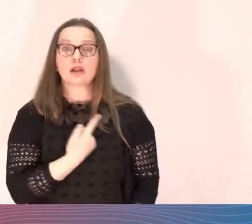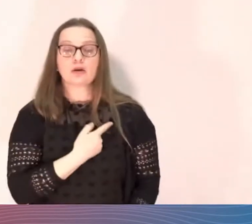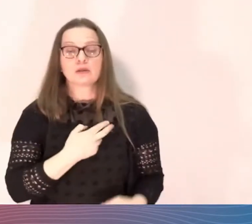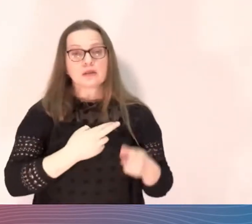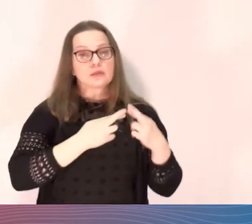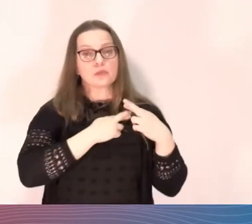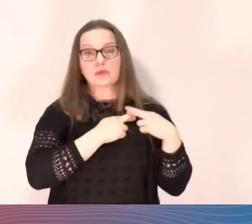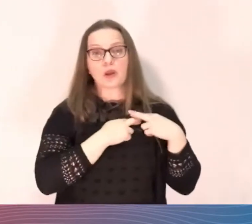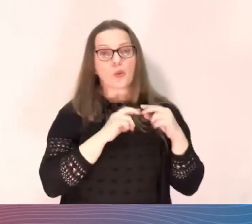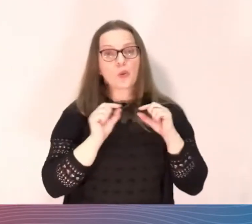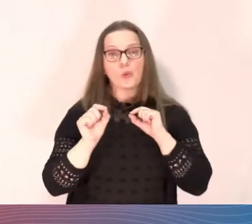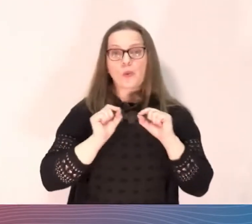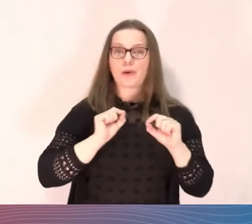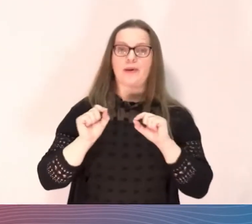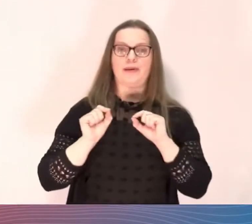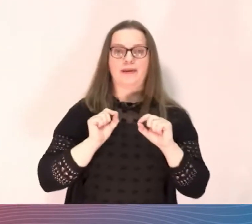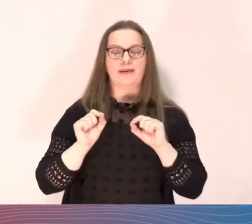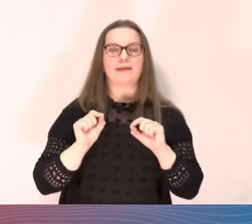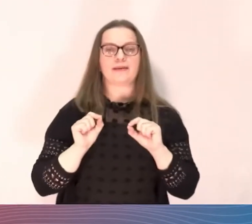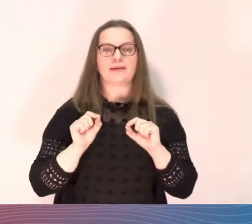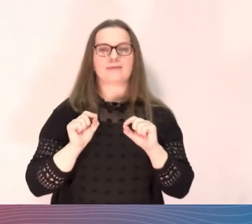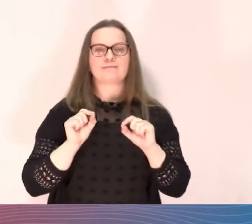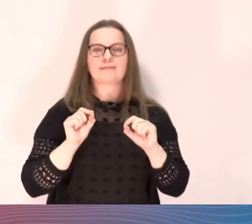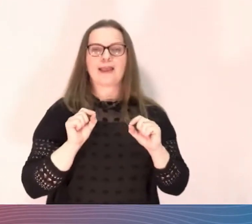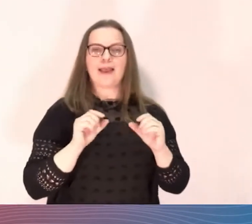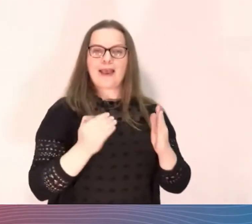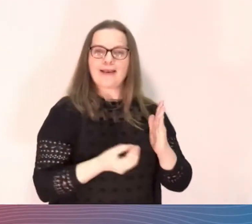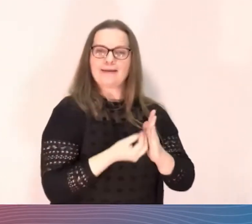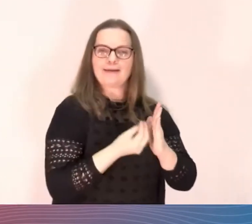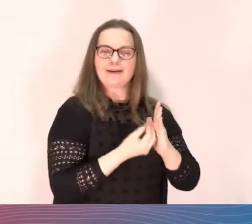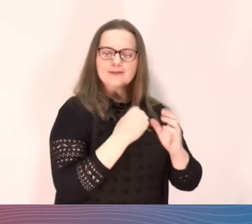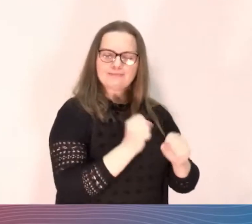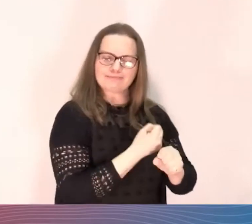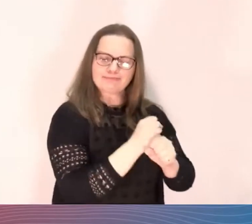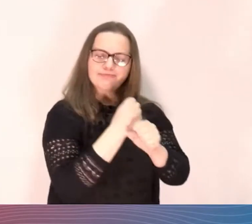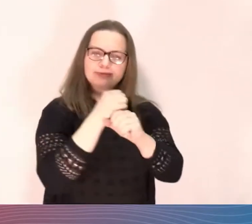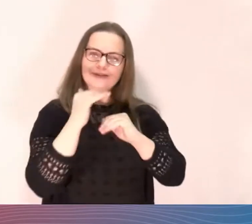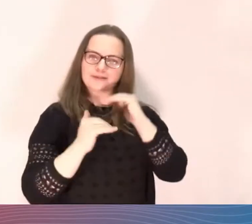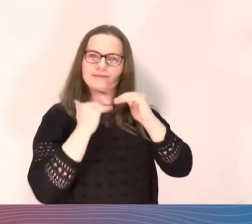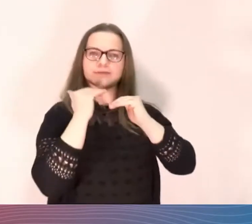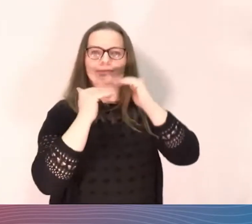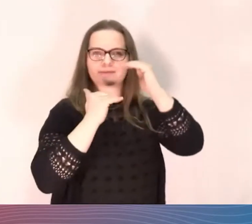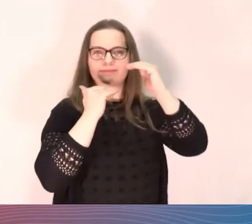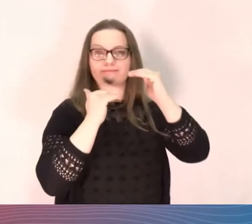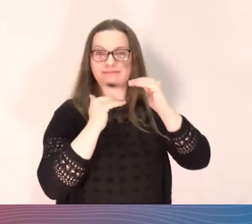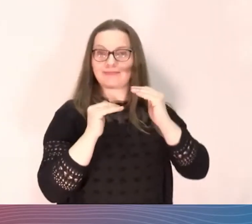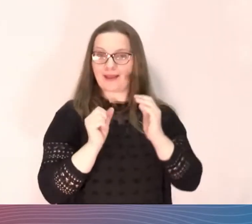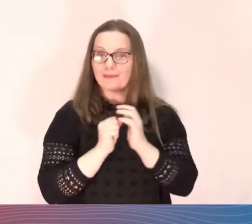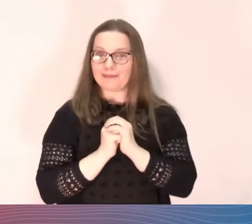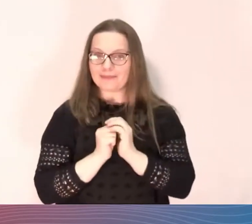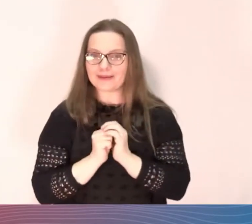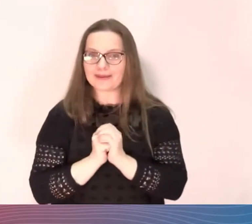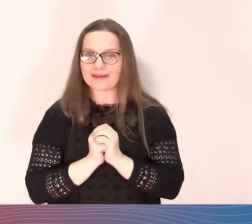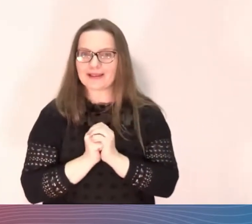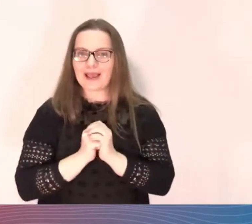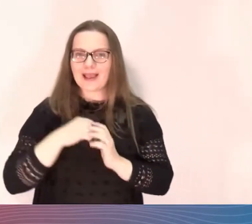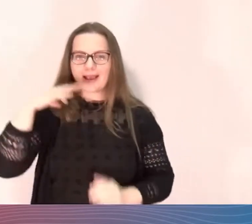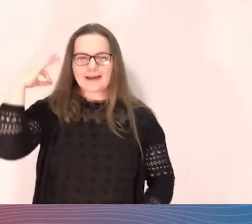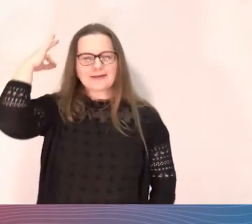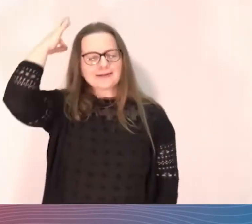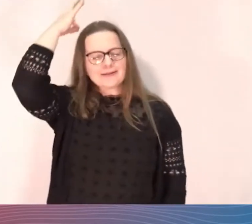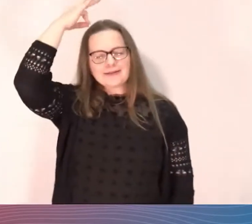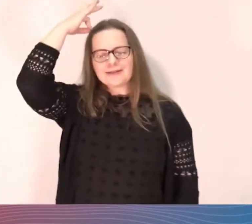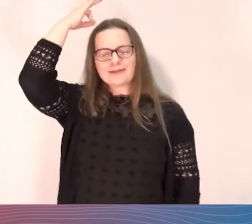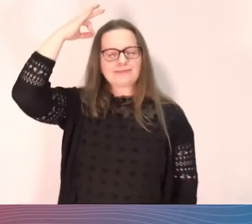é, então, a edificação do corpo de Cristo. É com esse espírito que nós entramos no